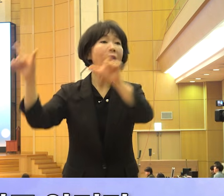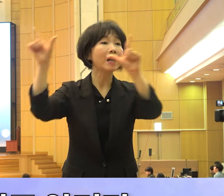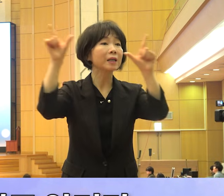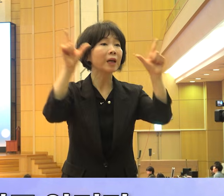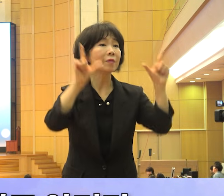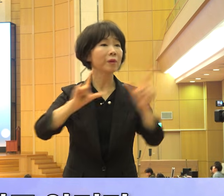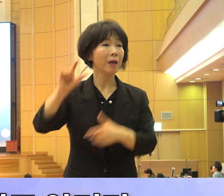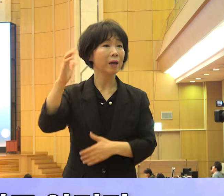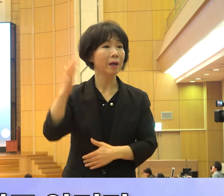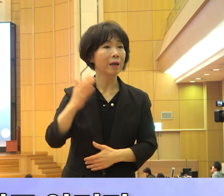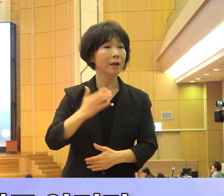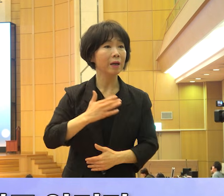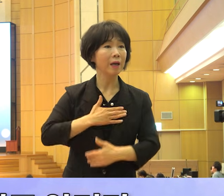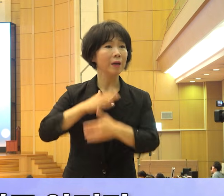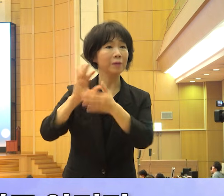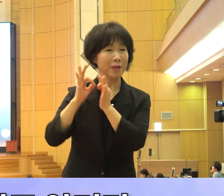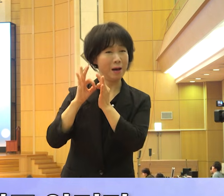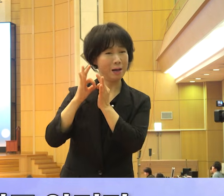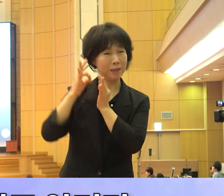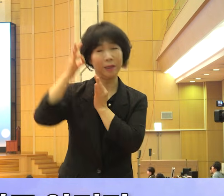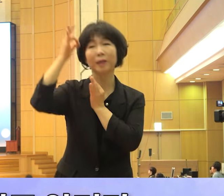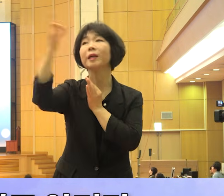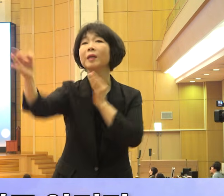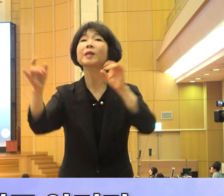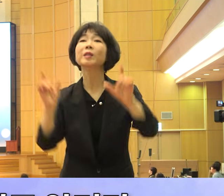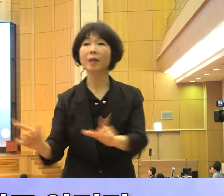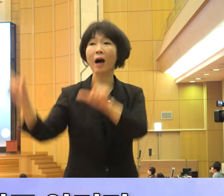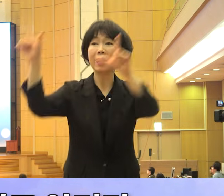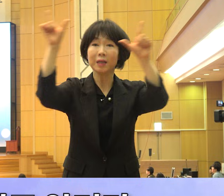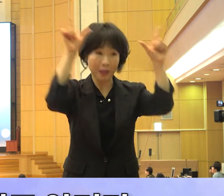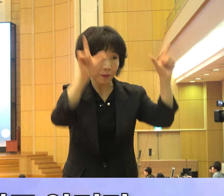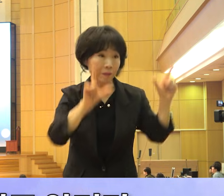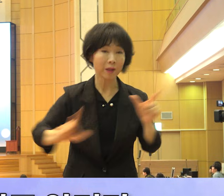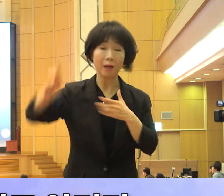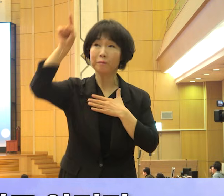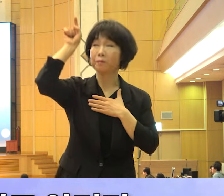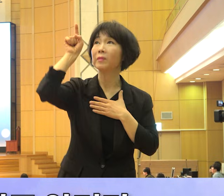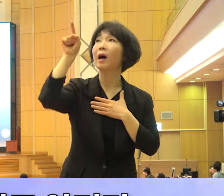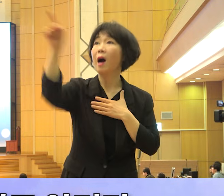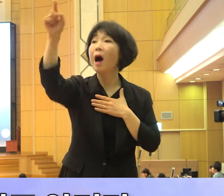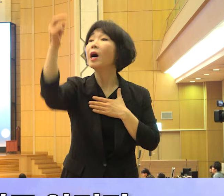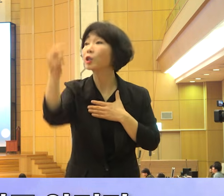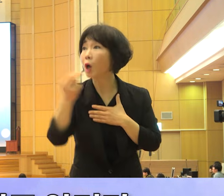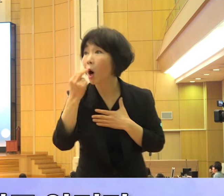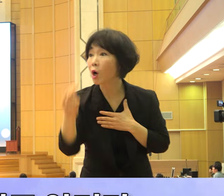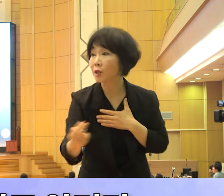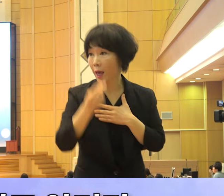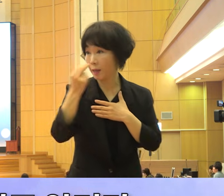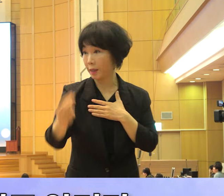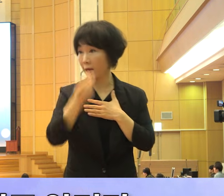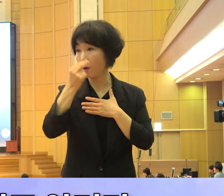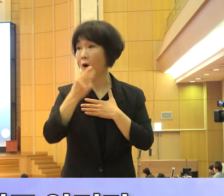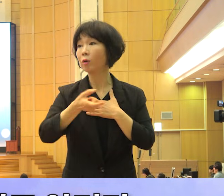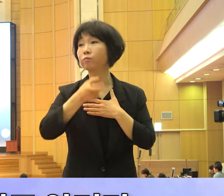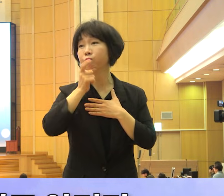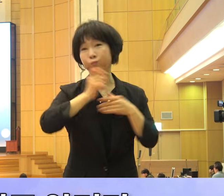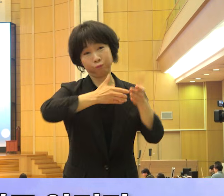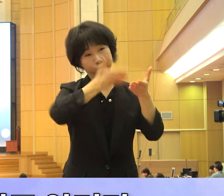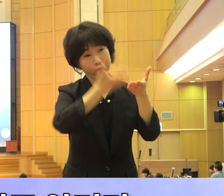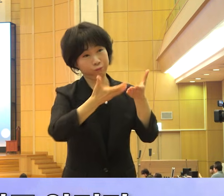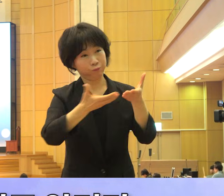길이 살겠네. 나 길이 살겠네. 저